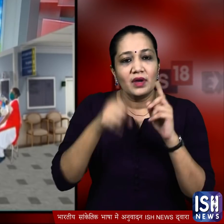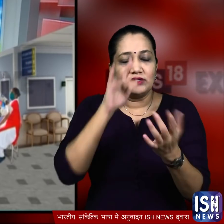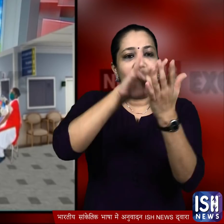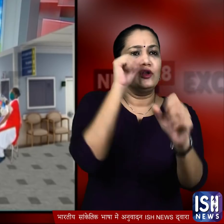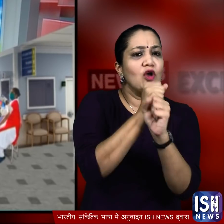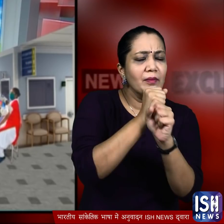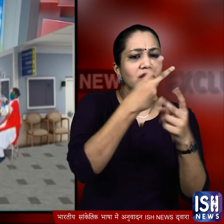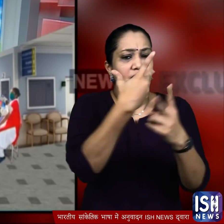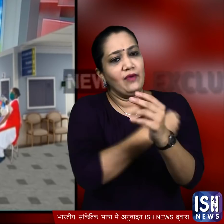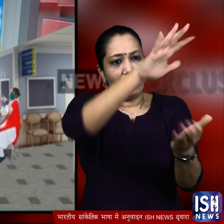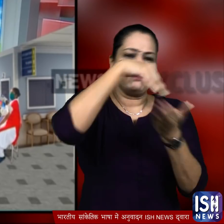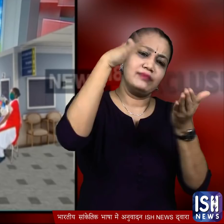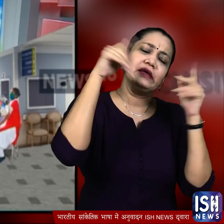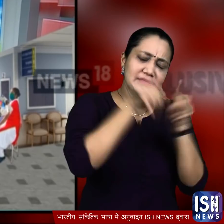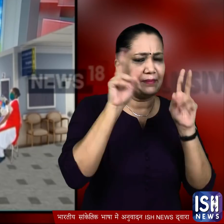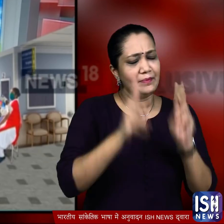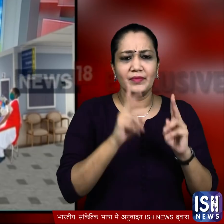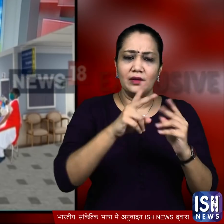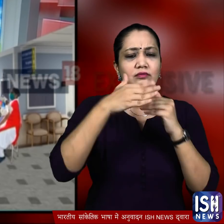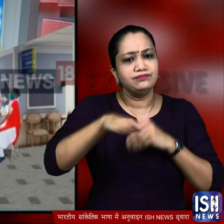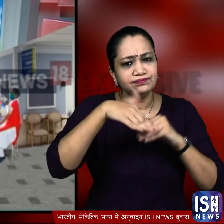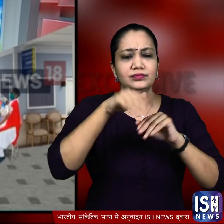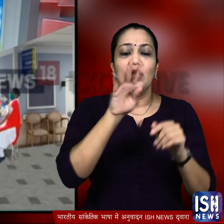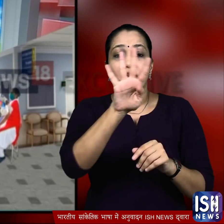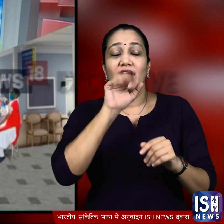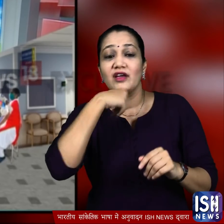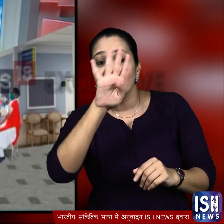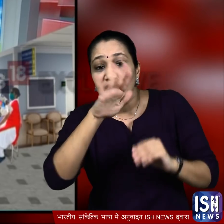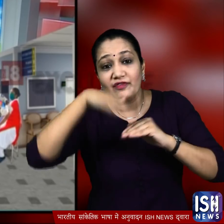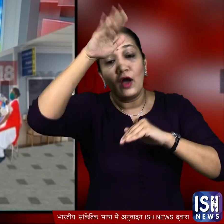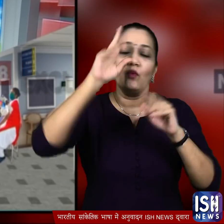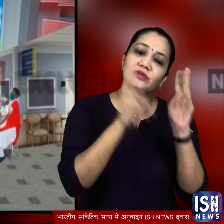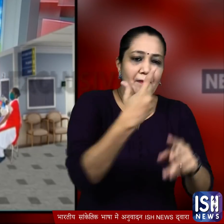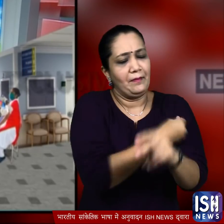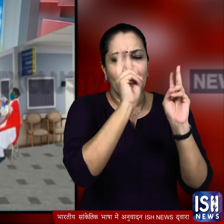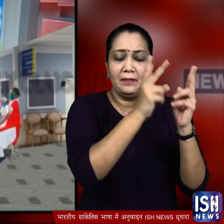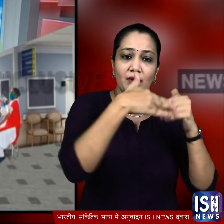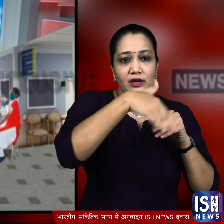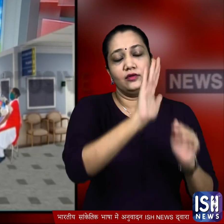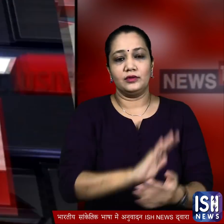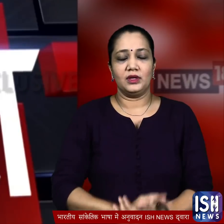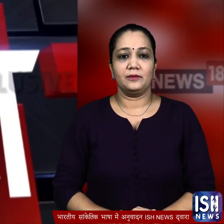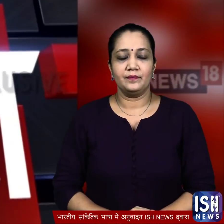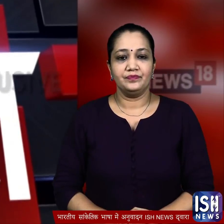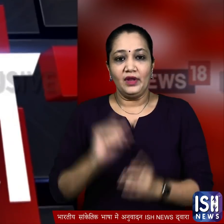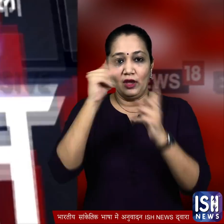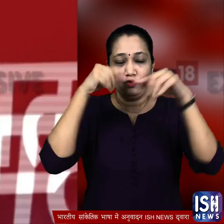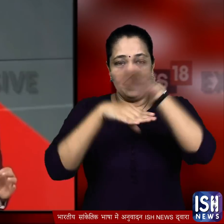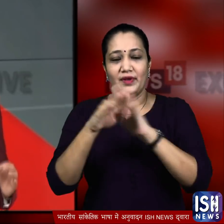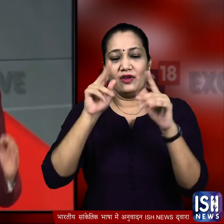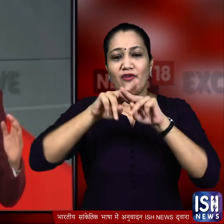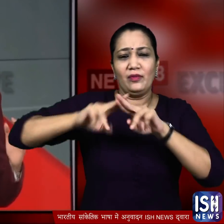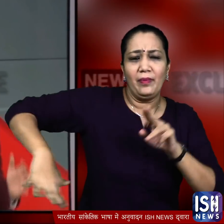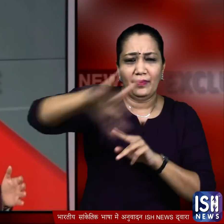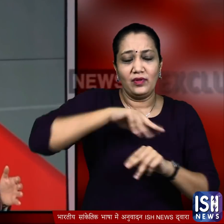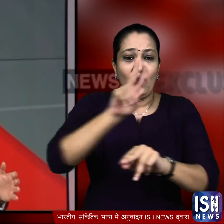ही तरह केंद्र से कोरोना की वैक्सीन मिलती रहेगी, जो मौजूदा नियम के तहत 45 साल से ऊपर के लोगों को लगती रहेगी। उत्तर